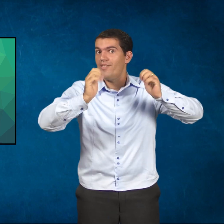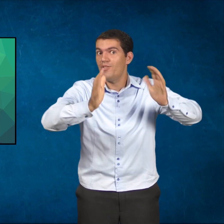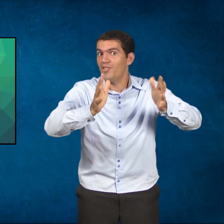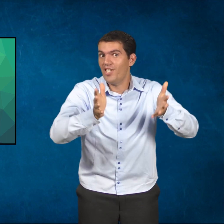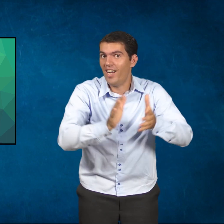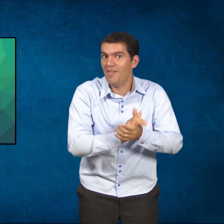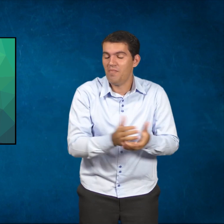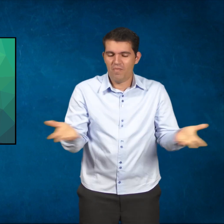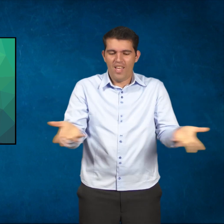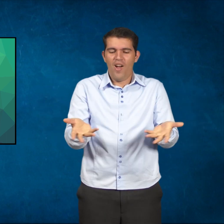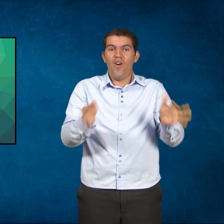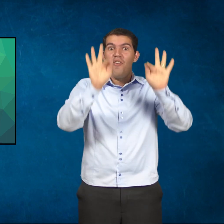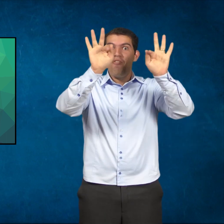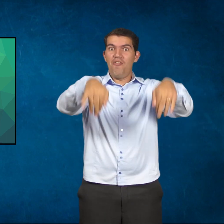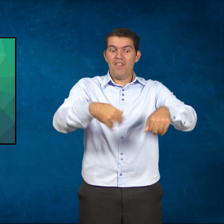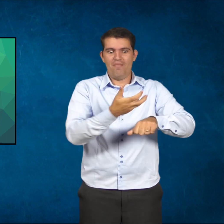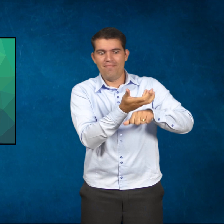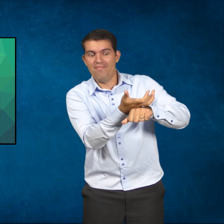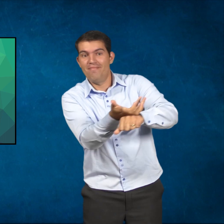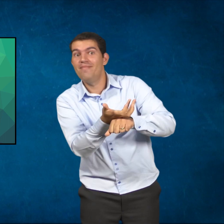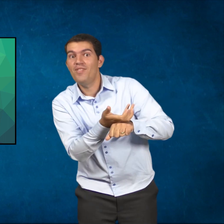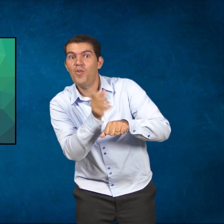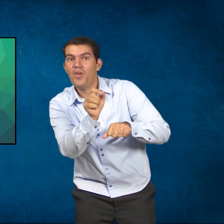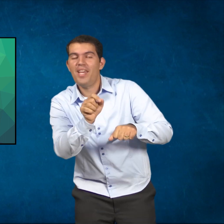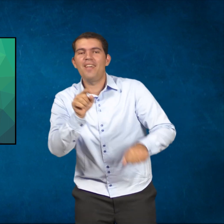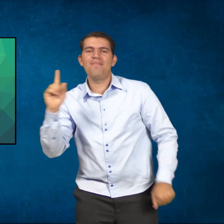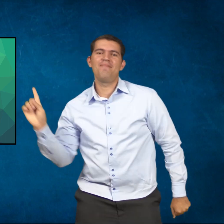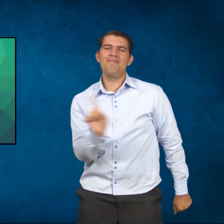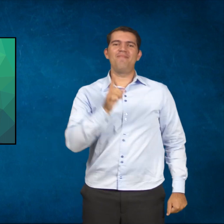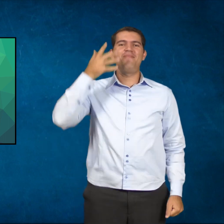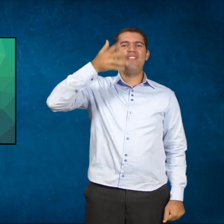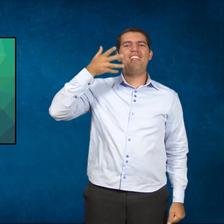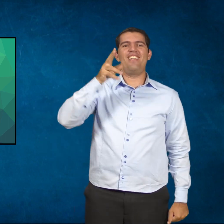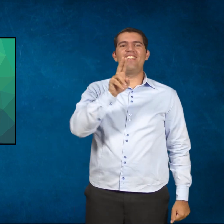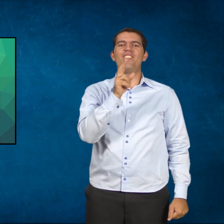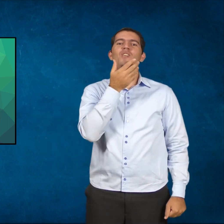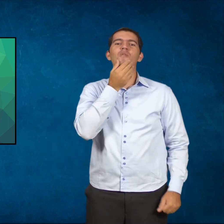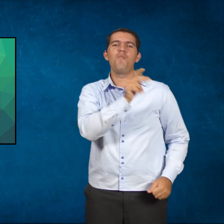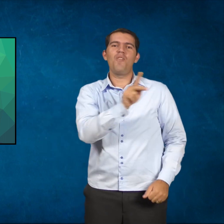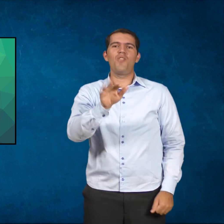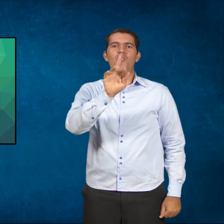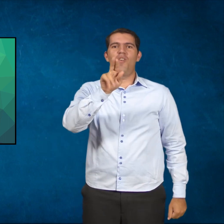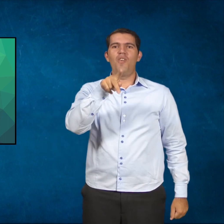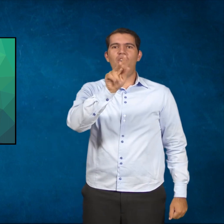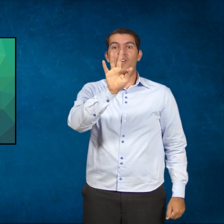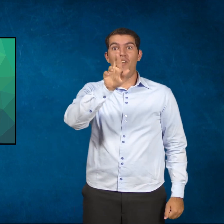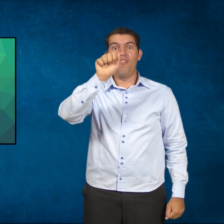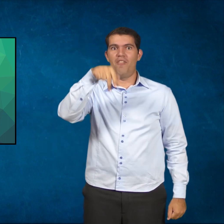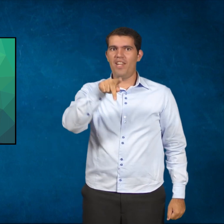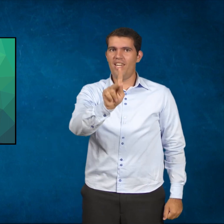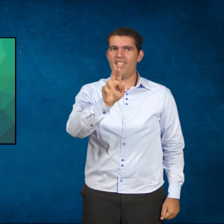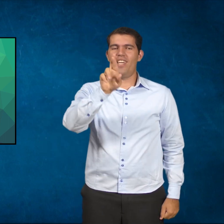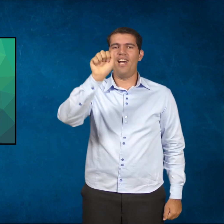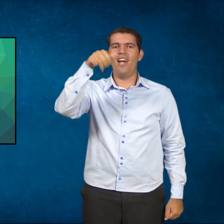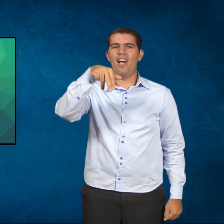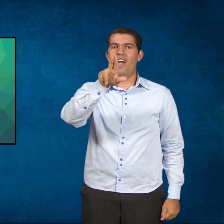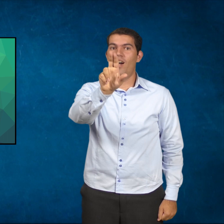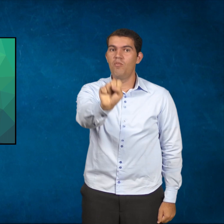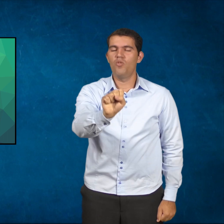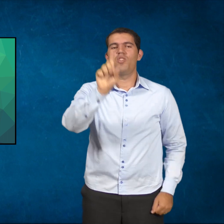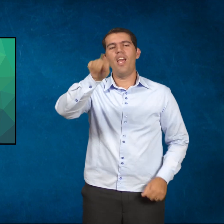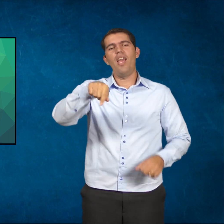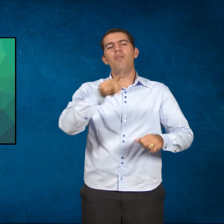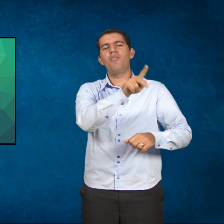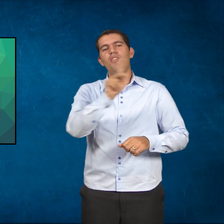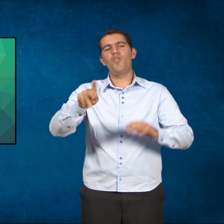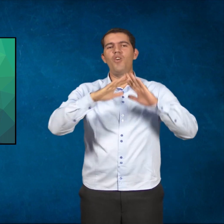E agora finalizamos a disciplina com a palestra do professor Frank Ramos. Ele é professor da Escola Normal Superior